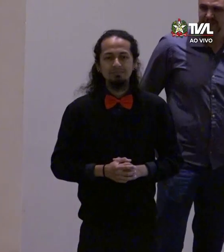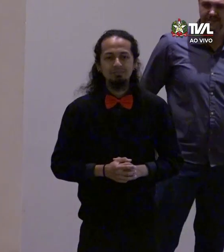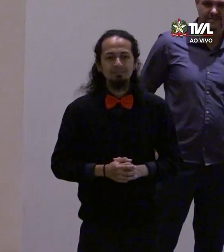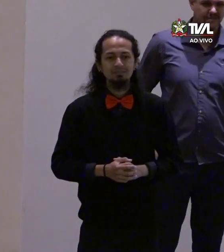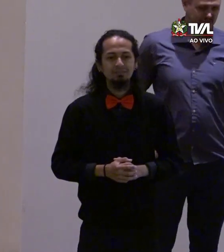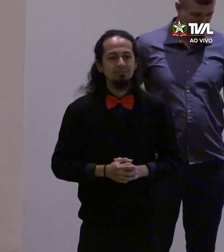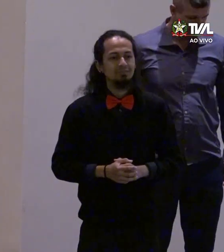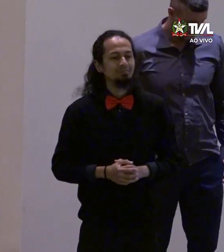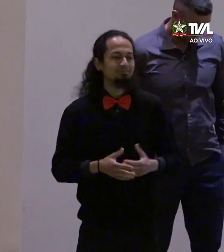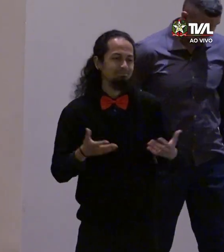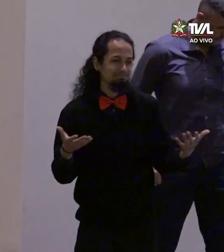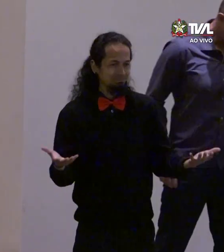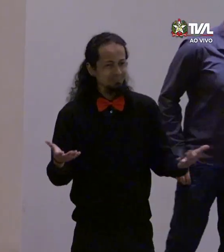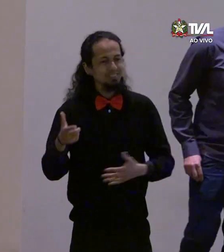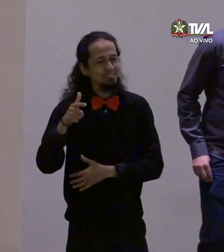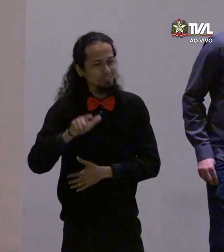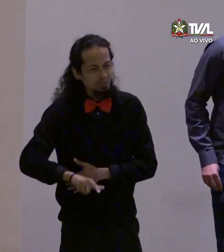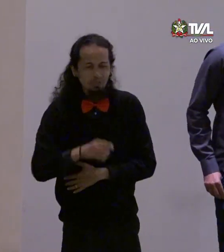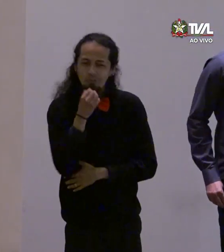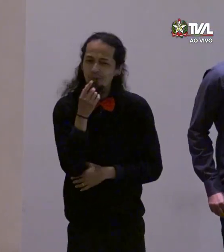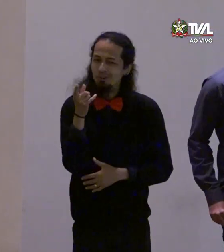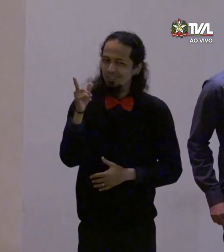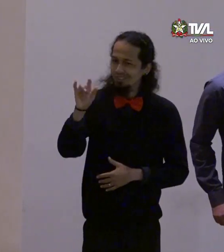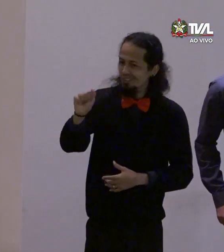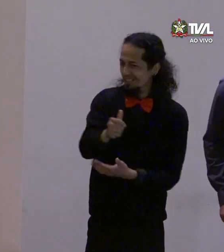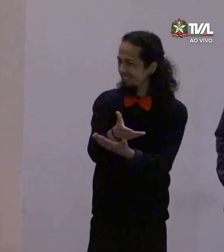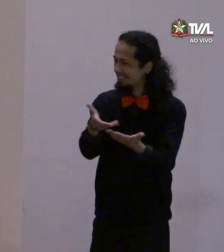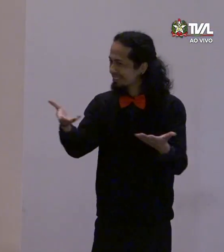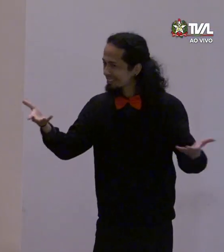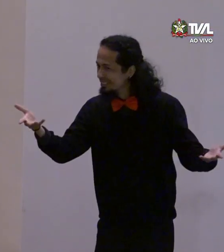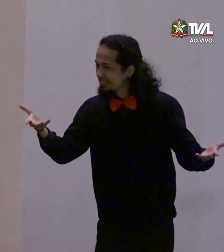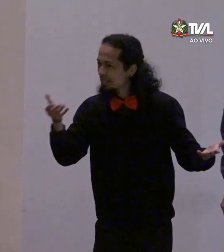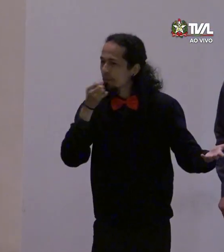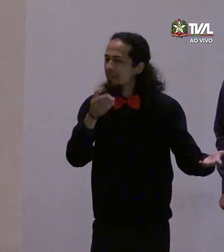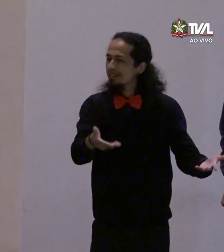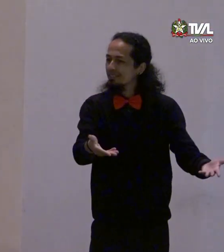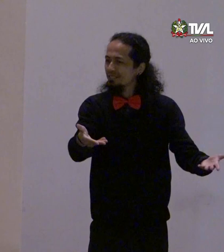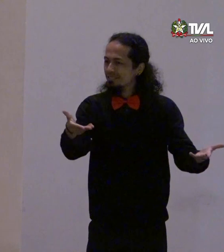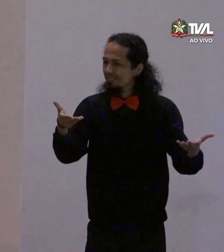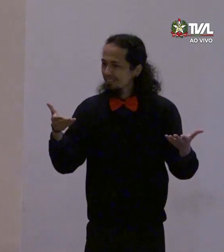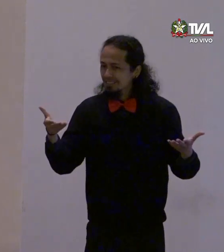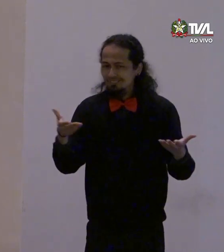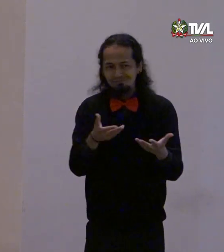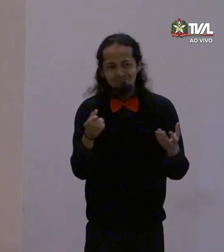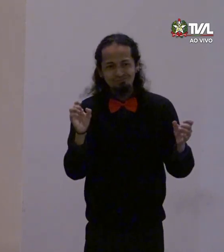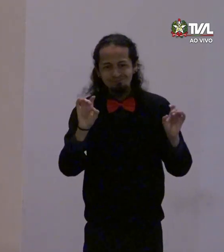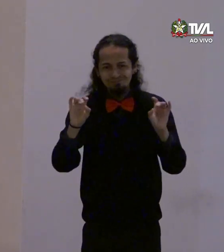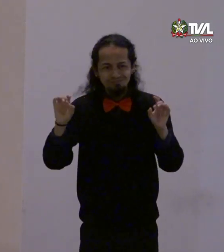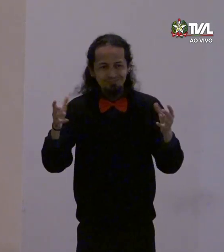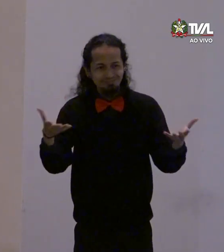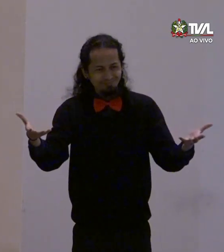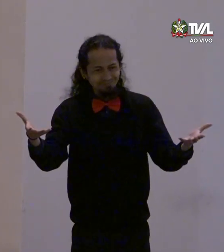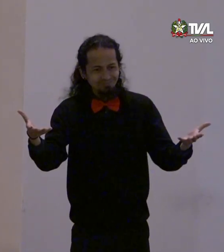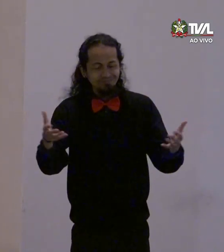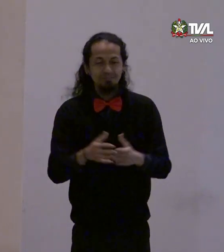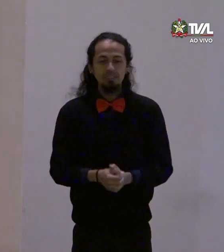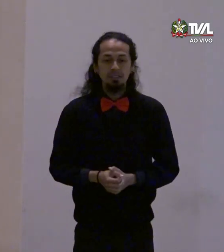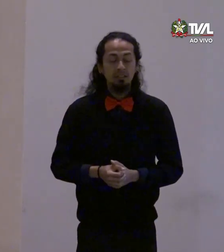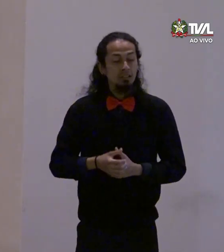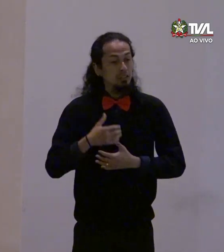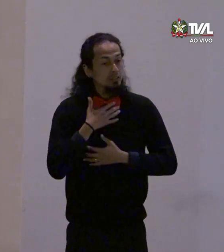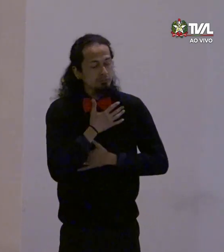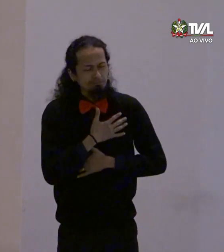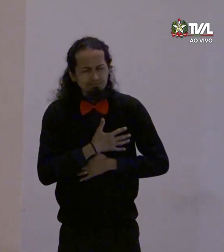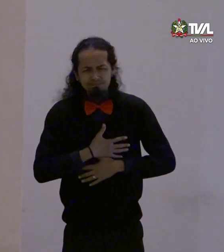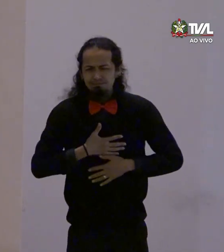E mais uma vez muito bom dia sejam todas e todos muito bem-vindos e bem-vindas é com imensa